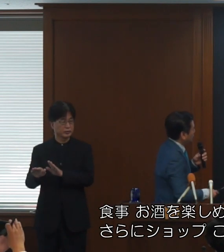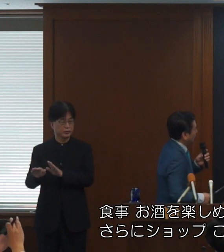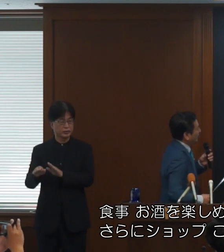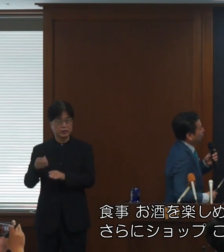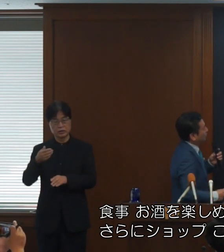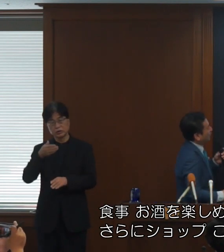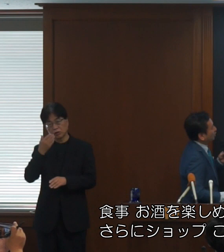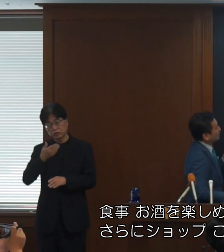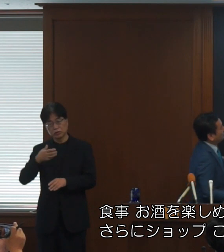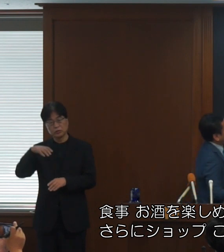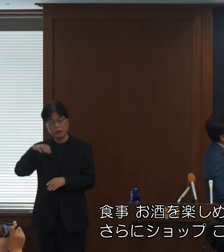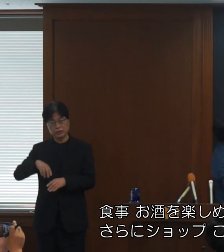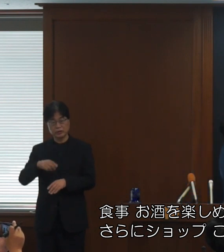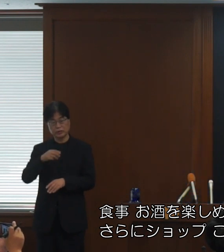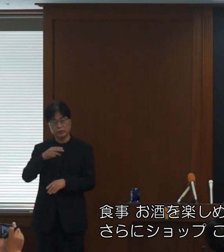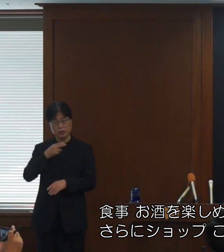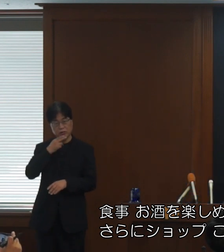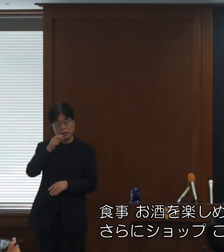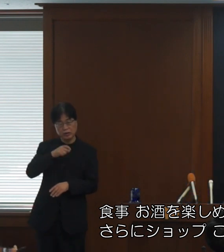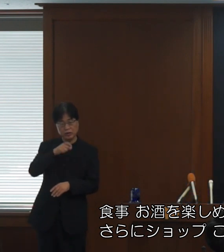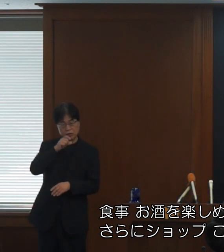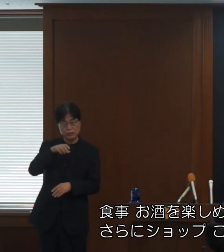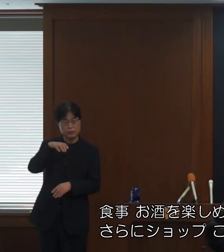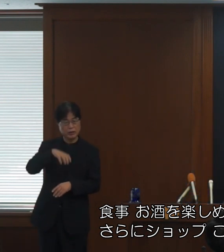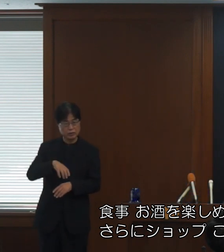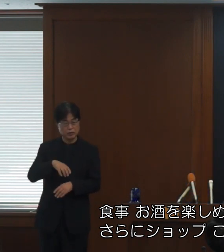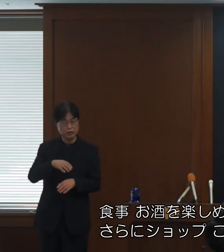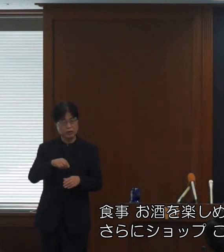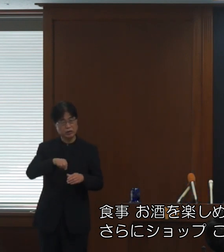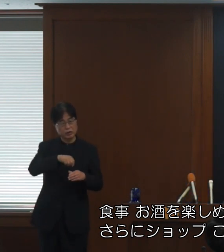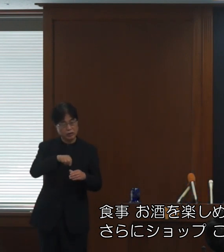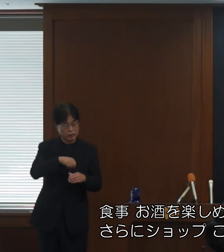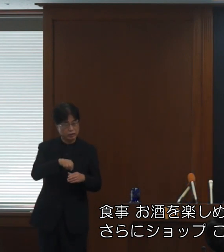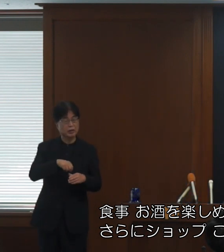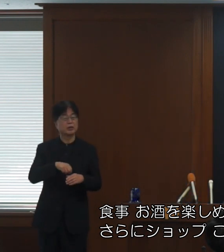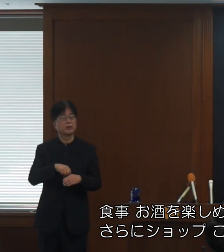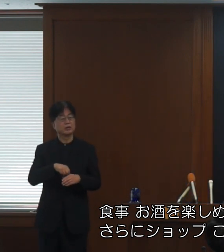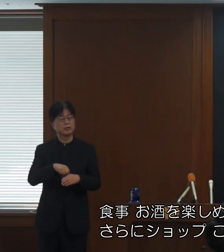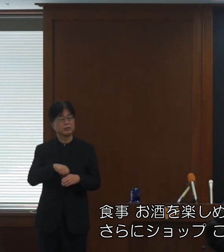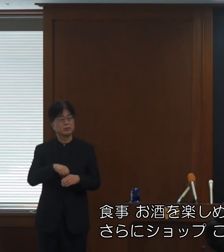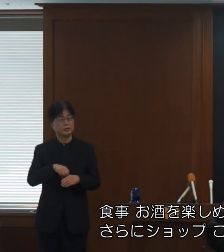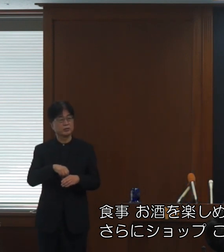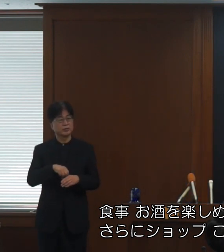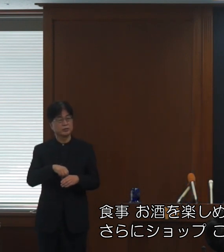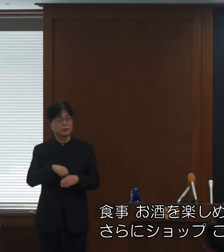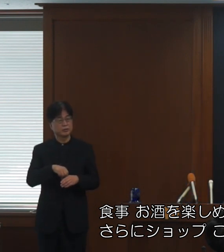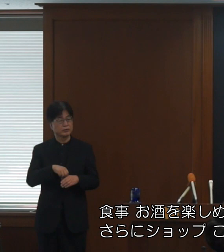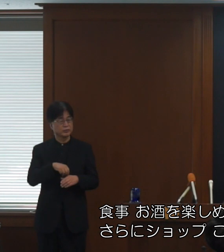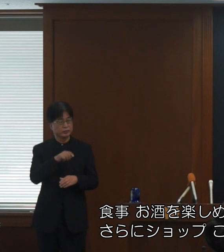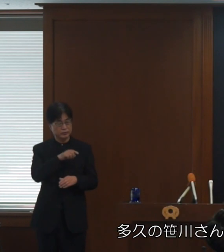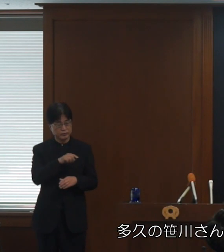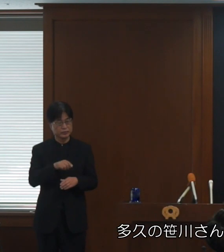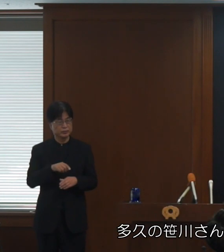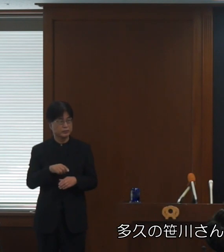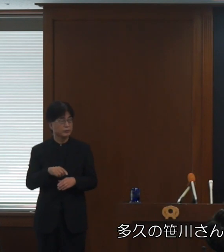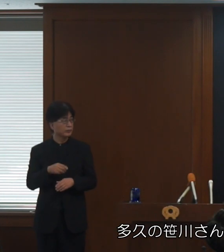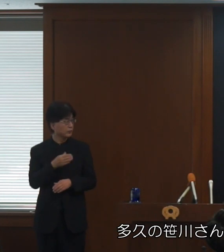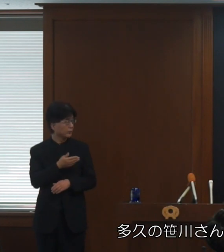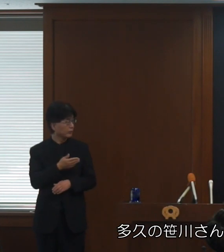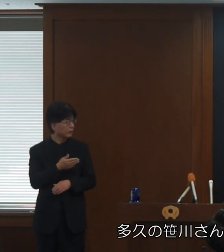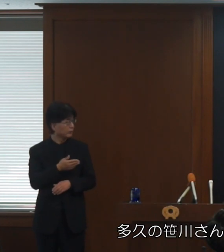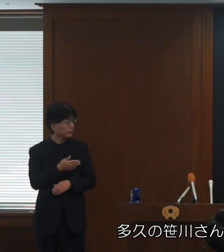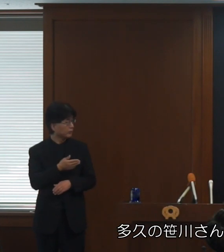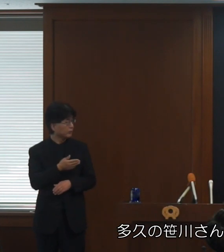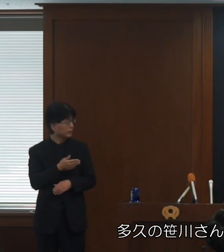食事お酒を楽しめるエリアやカフェだったりさらにショップスクールさんの